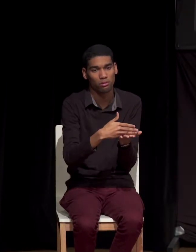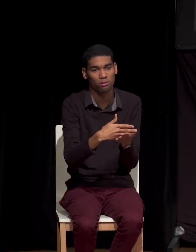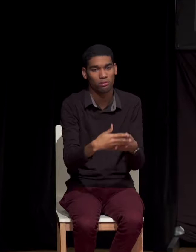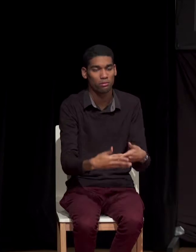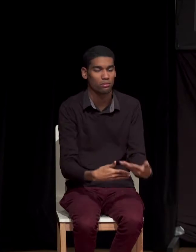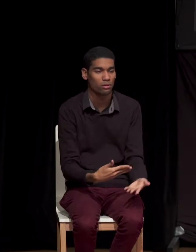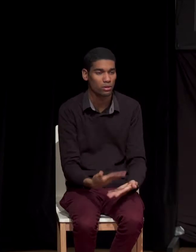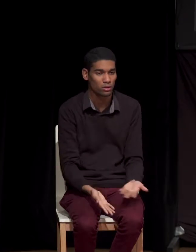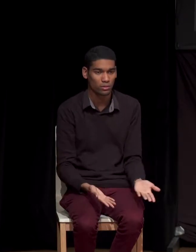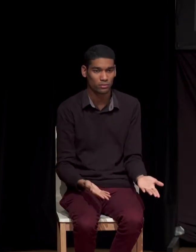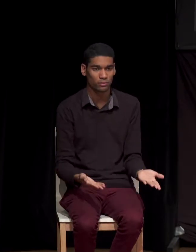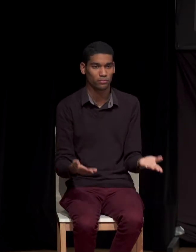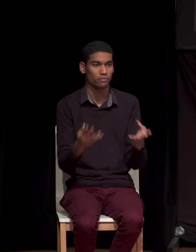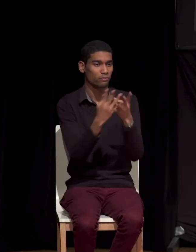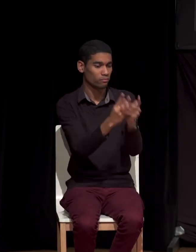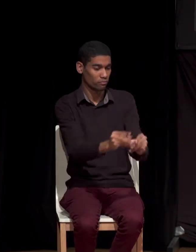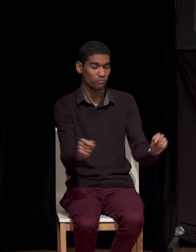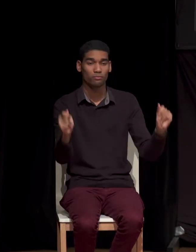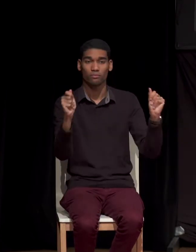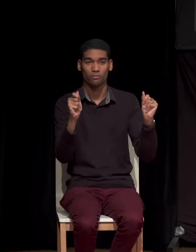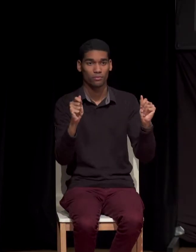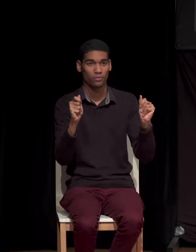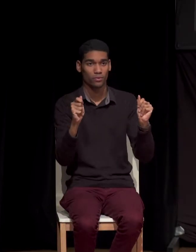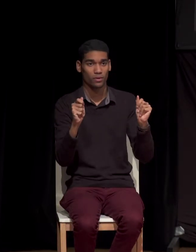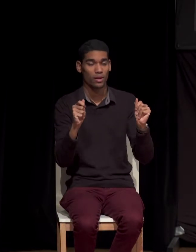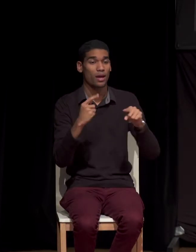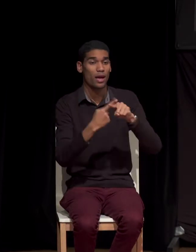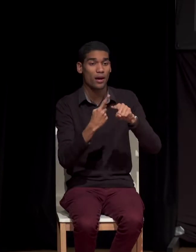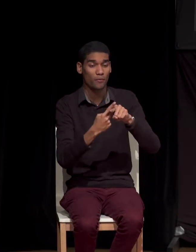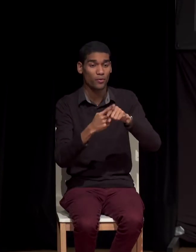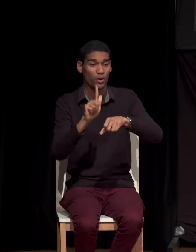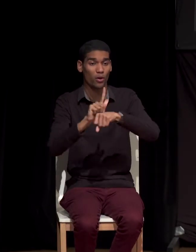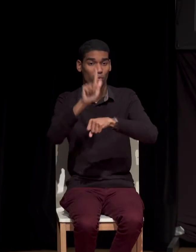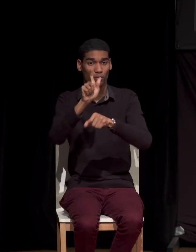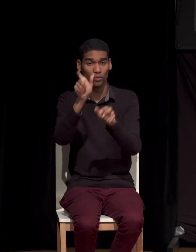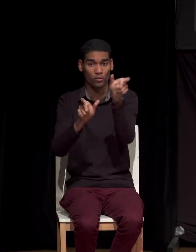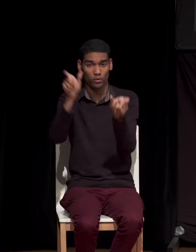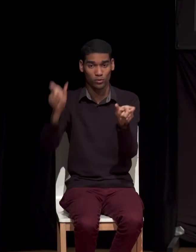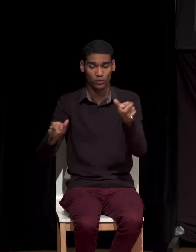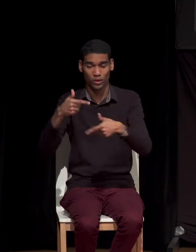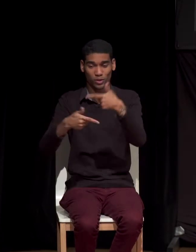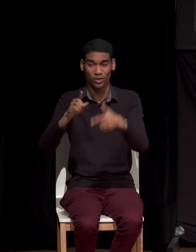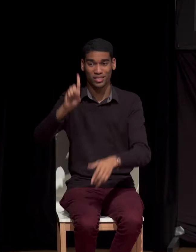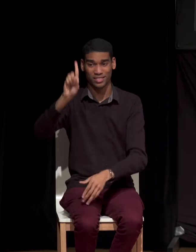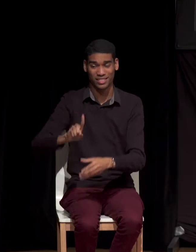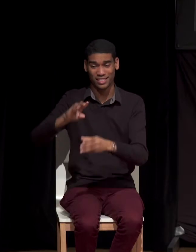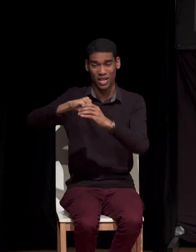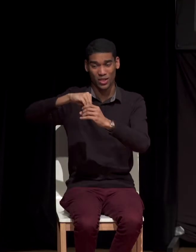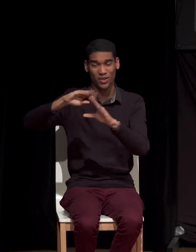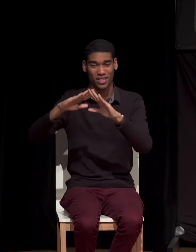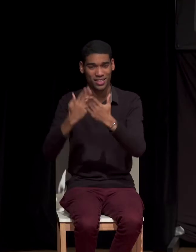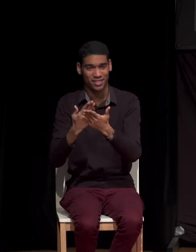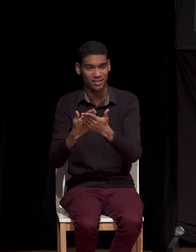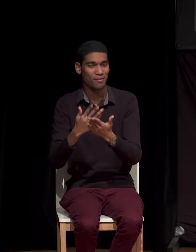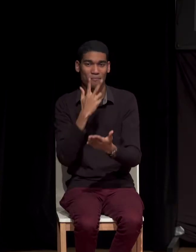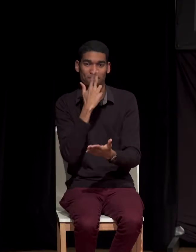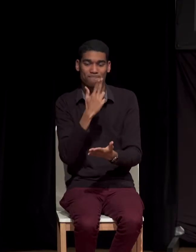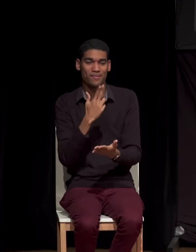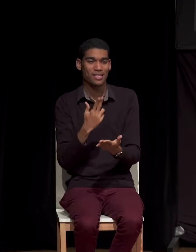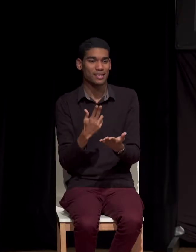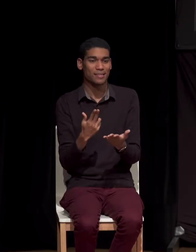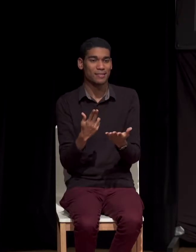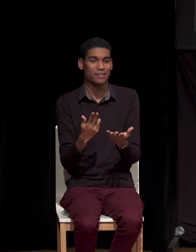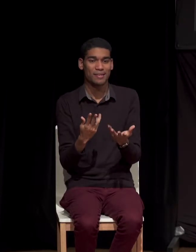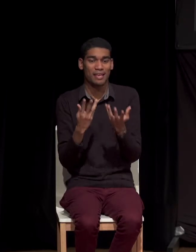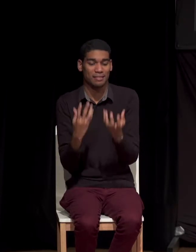seduziu nem o coração, nem as mentes dos gestores. E os gestores que buscam fazer essa